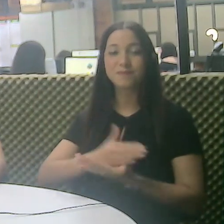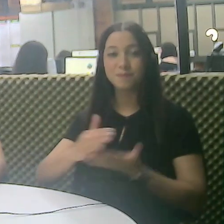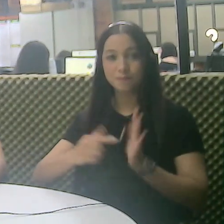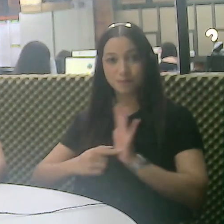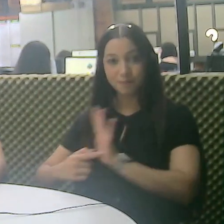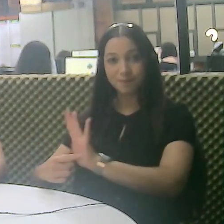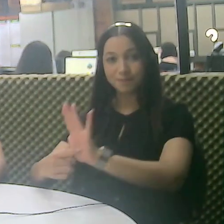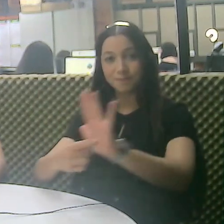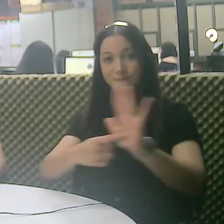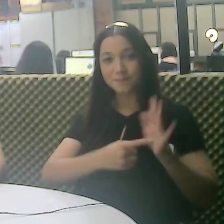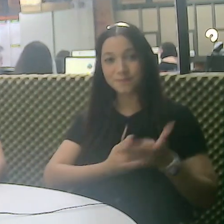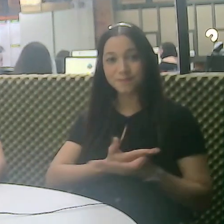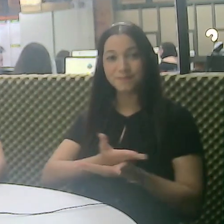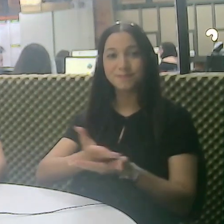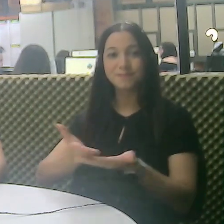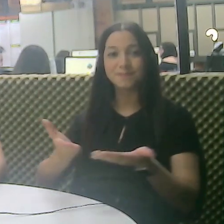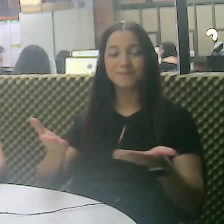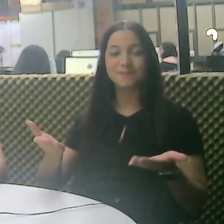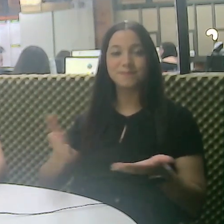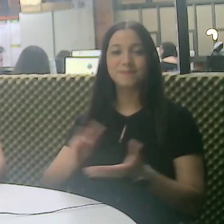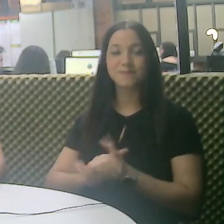Uberlândia no ar pra você.